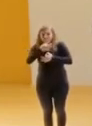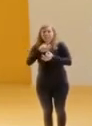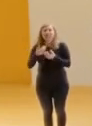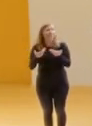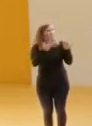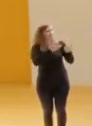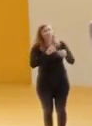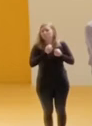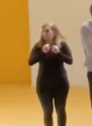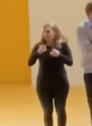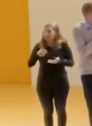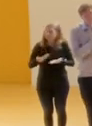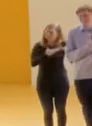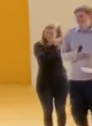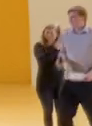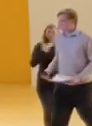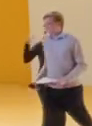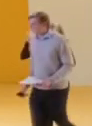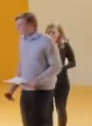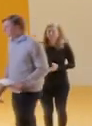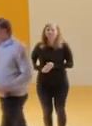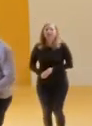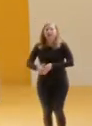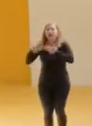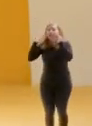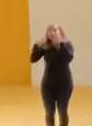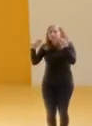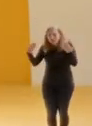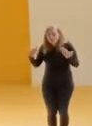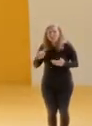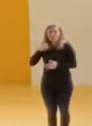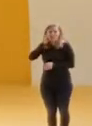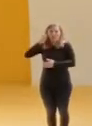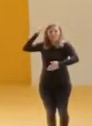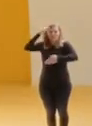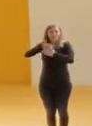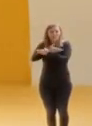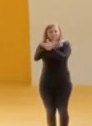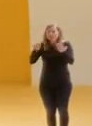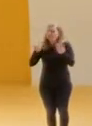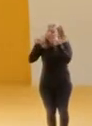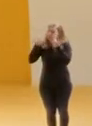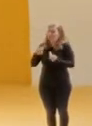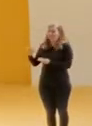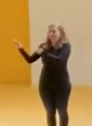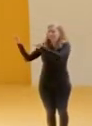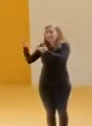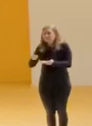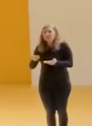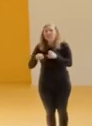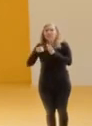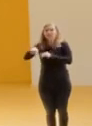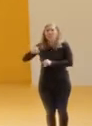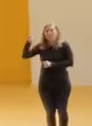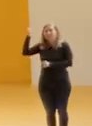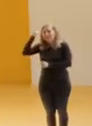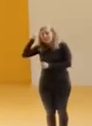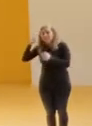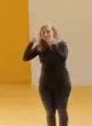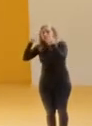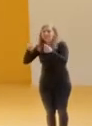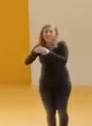panie profesorze oddaję panu dziękuję bardzo dobry wieczór państwu Dziękuję bardzo za zaproszenie i dla centrum i również